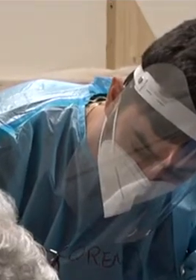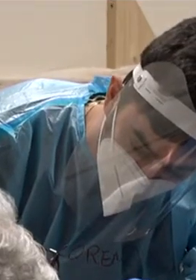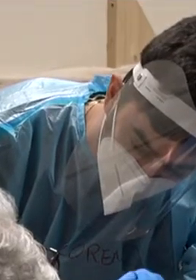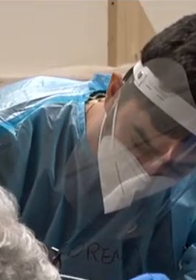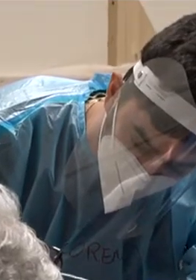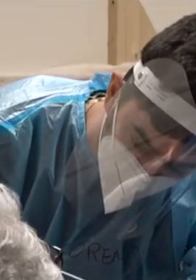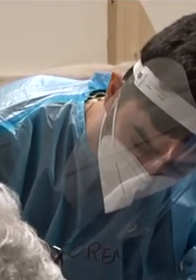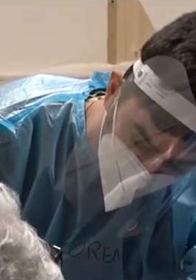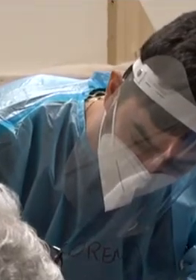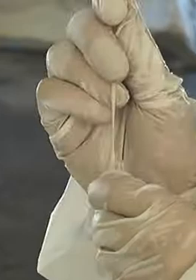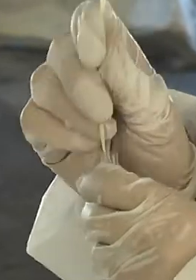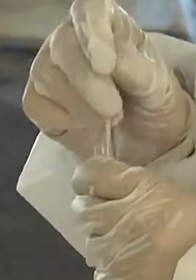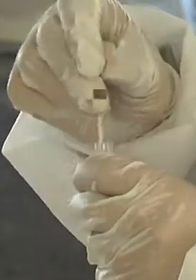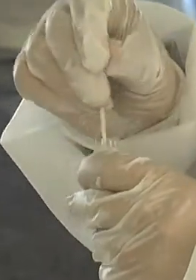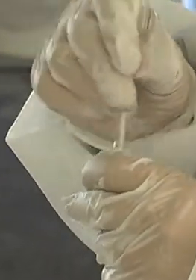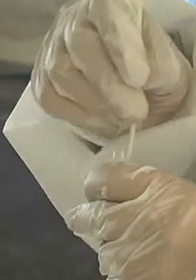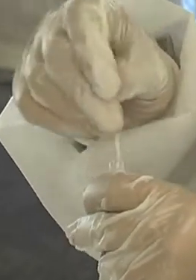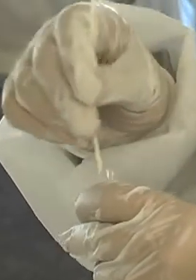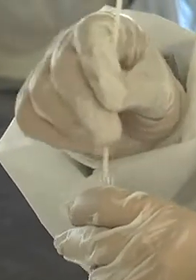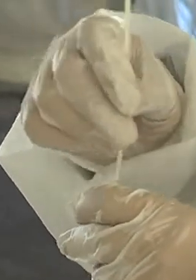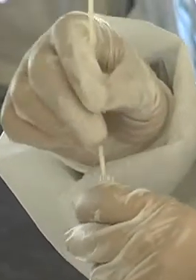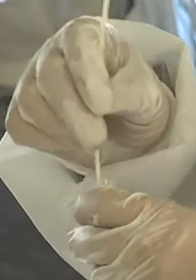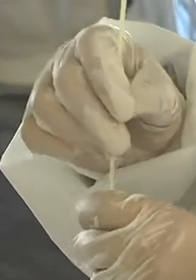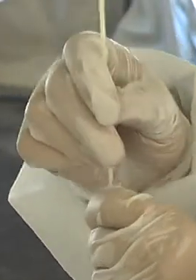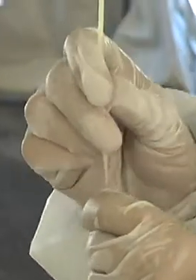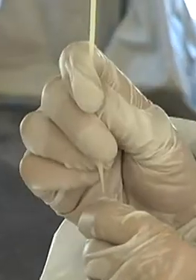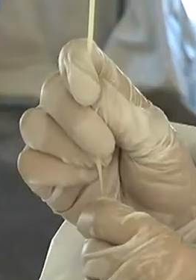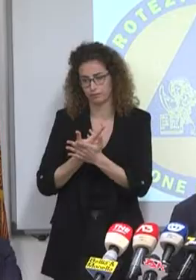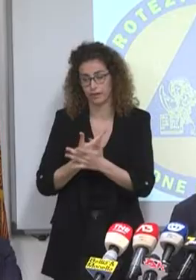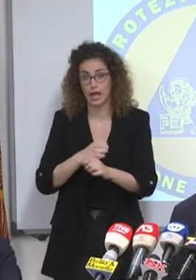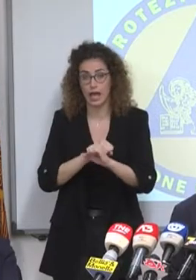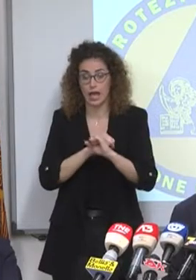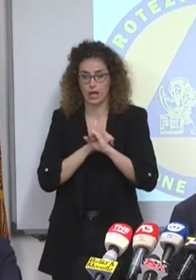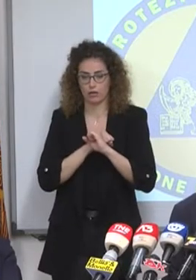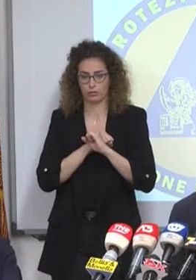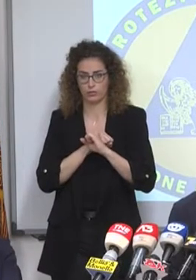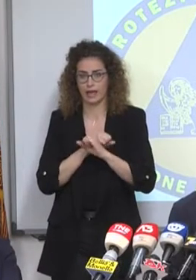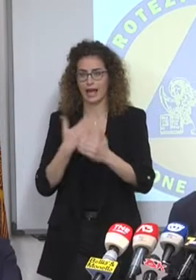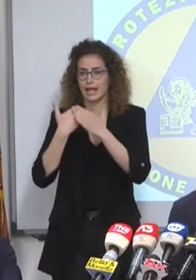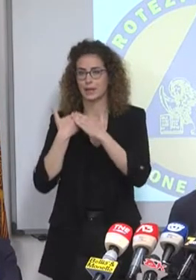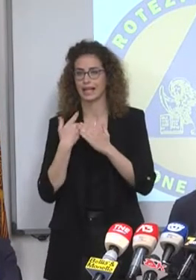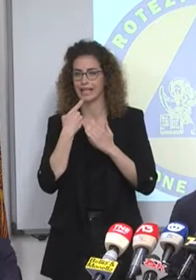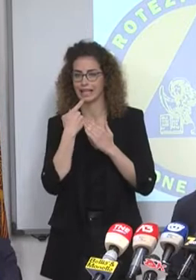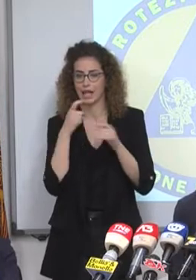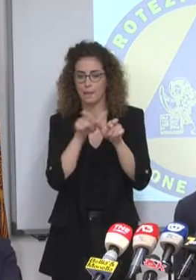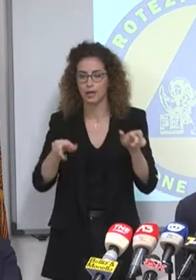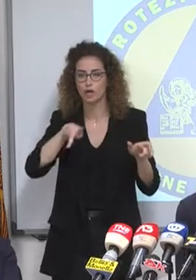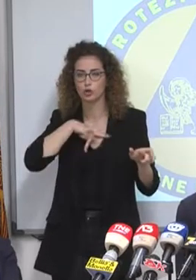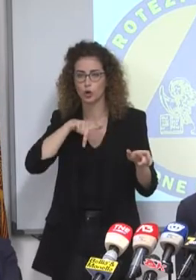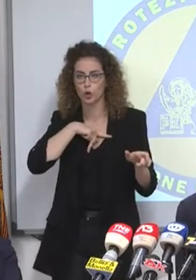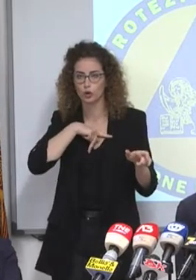certificati come validi dal ministero penso che qui ci siano delle responsabilità personali cioè non è che io posso discutere